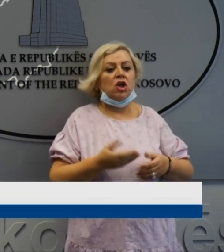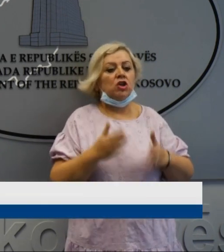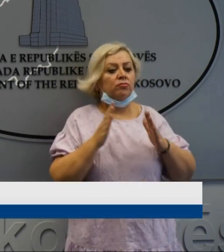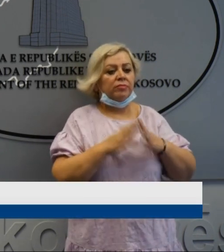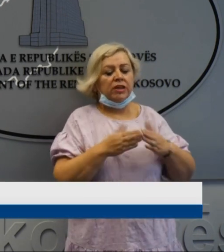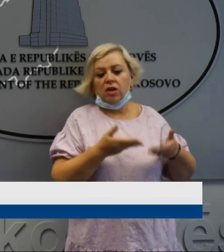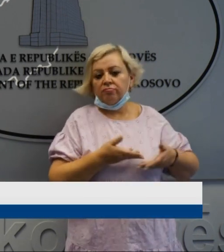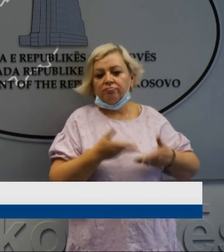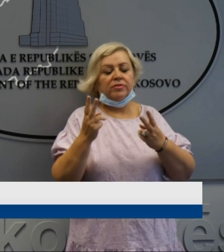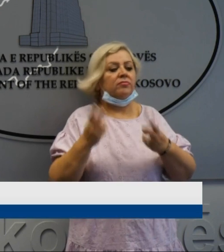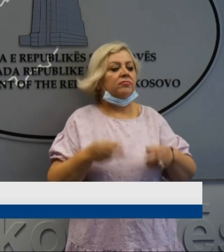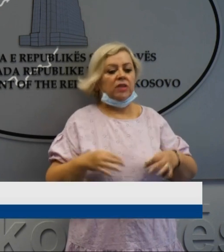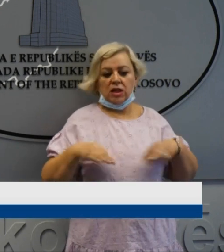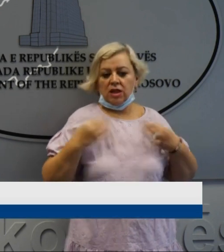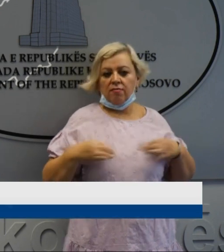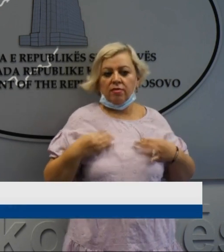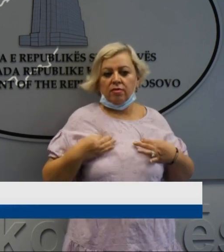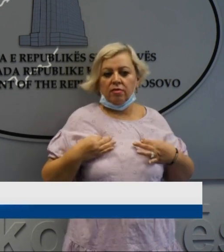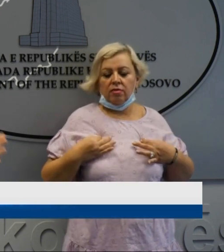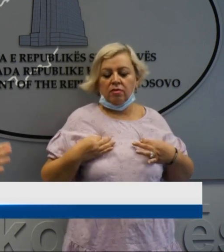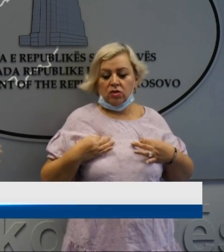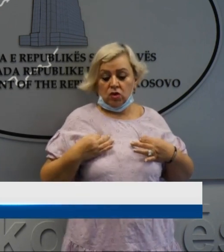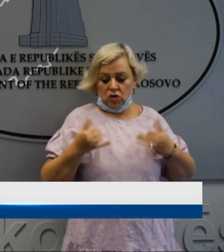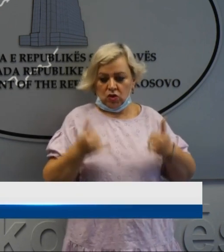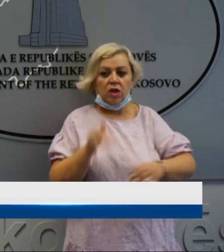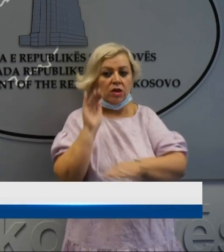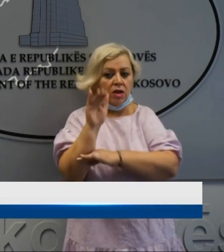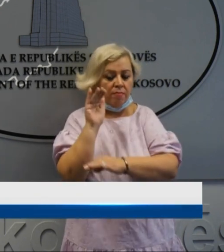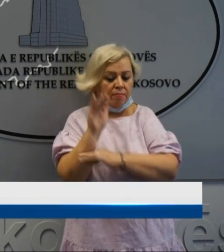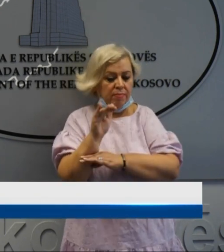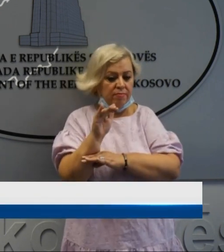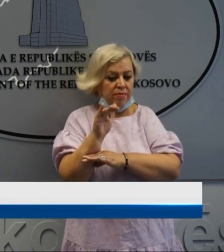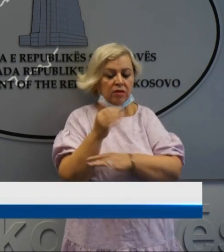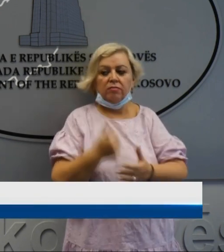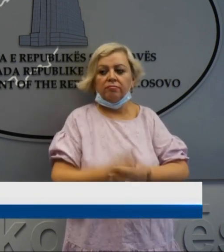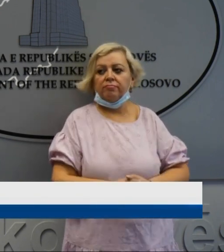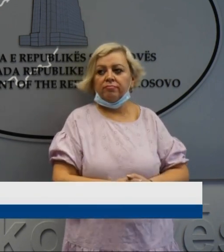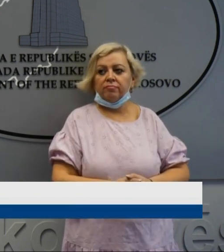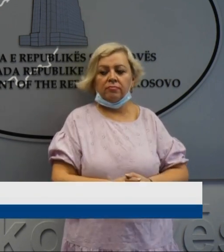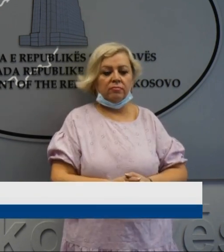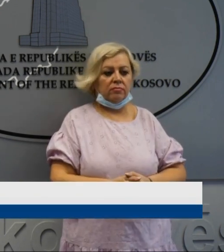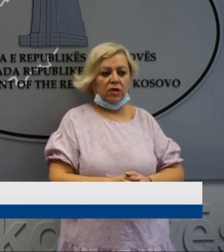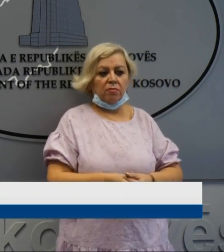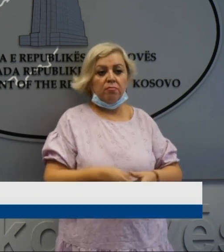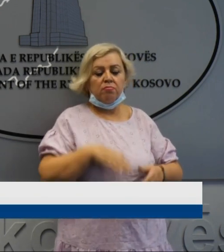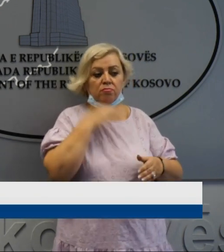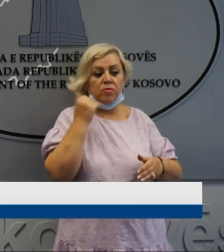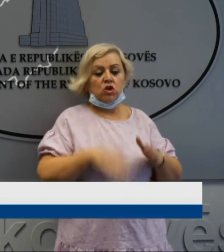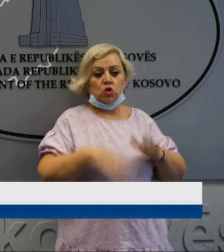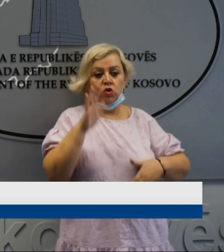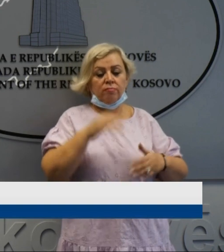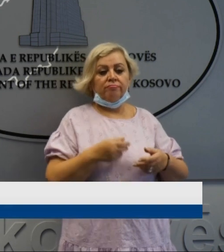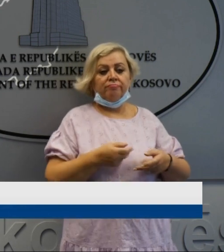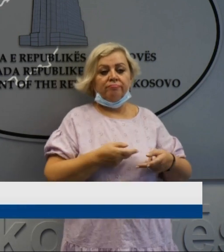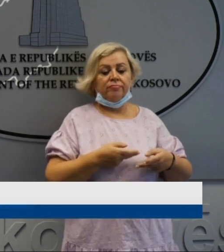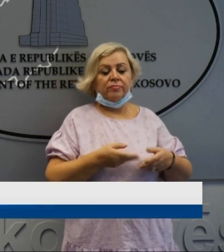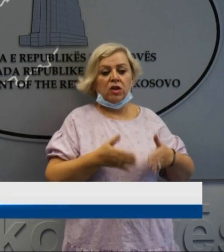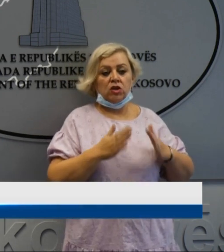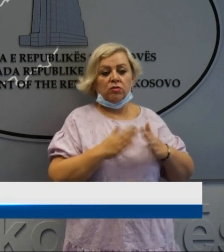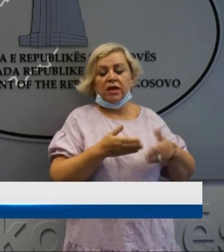Do me thënë, sot raporti hospitalizim-lëshim është në favor të lëshimeve. Në anën